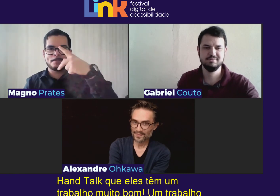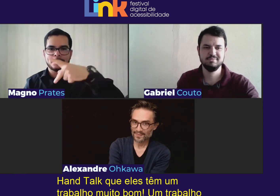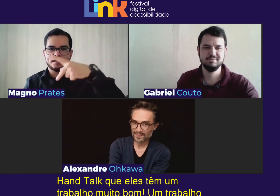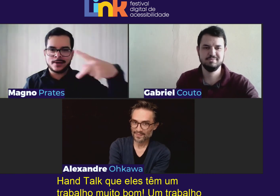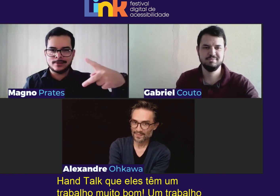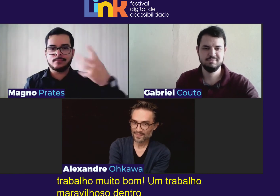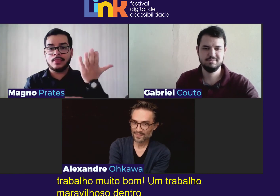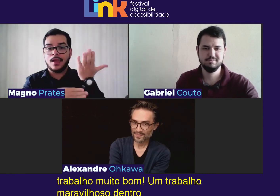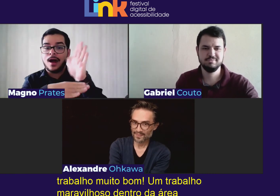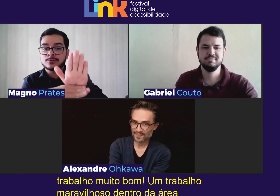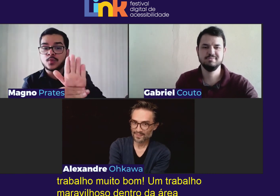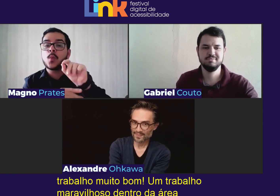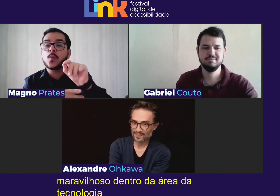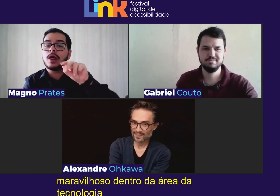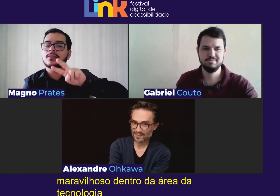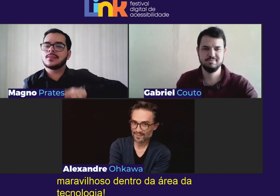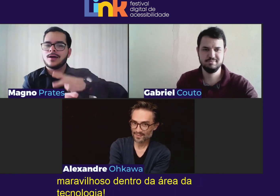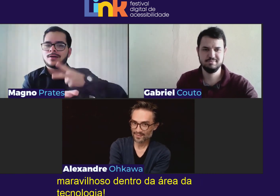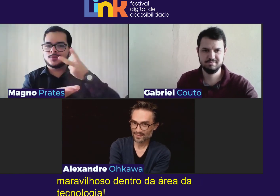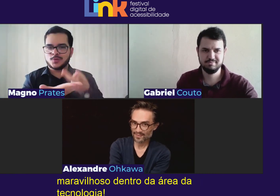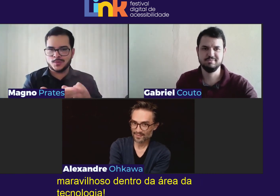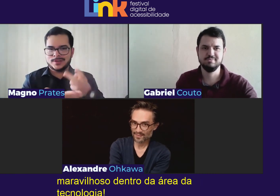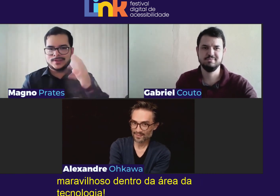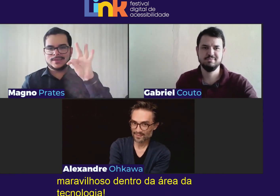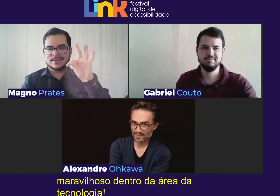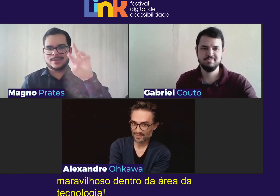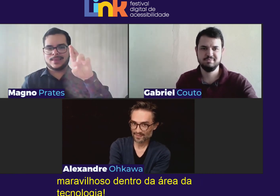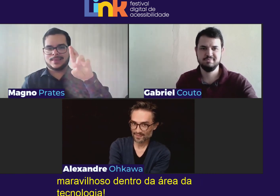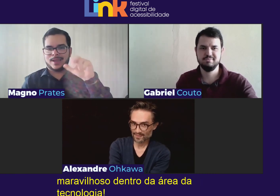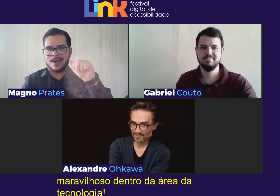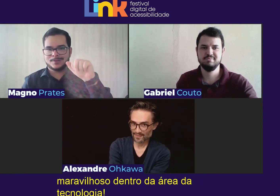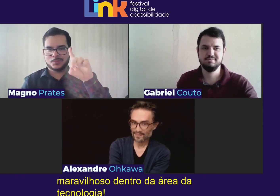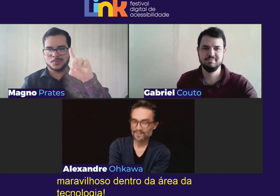tecnologia. Com um aplicativo que ele apoia a tradução